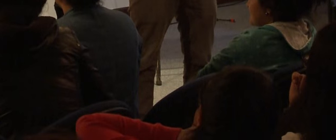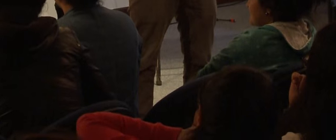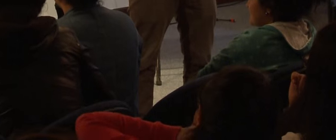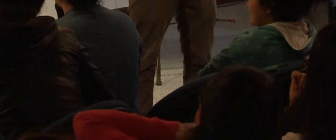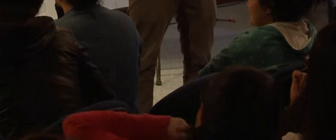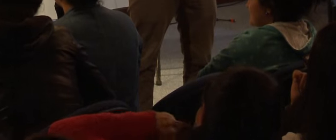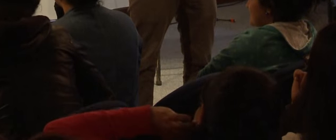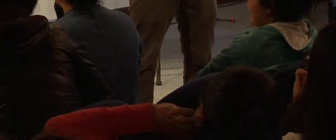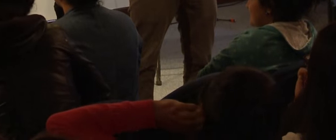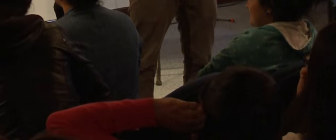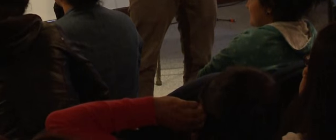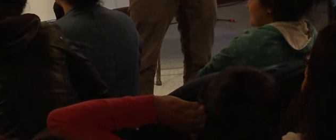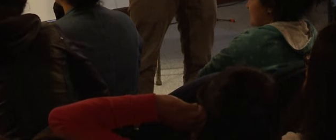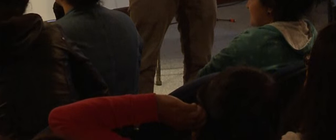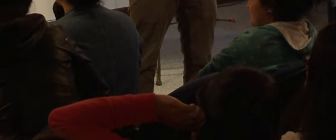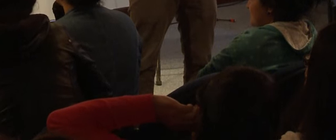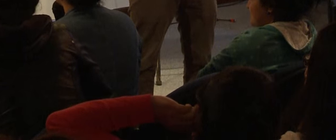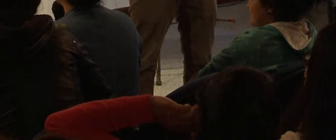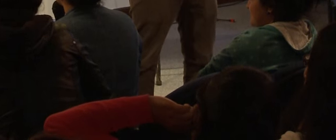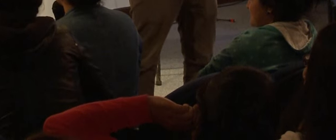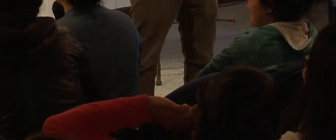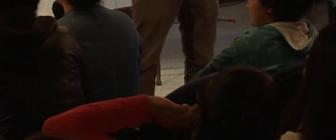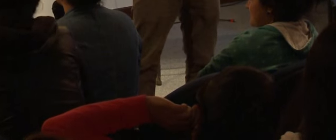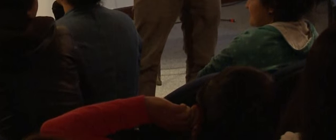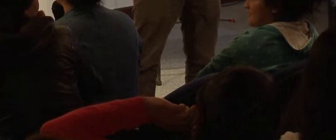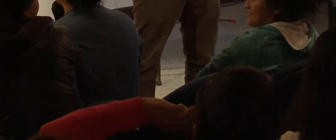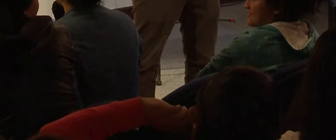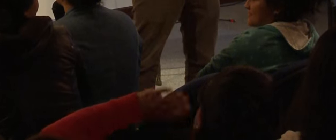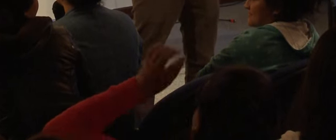Está haciendo frío. Pregunte más.